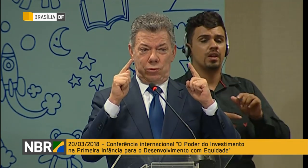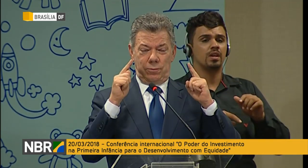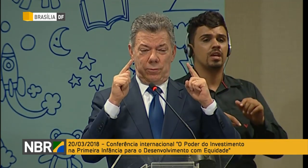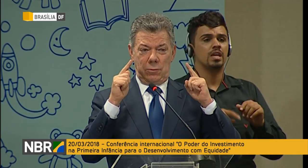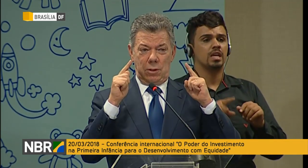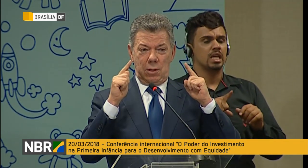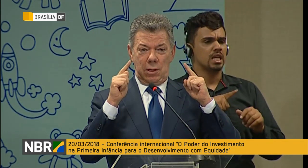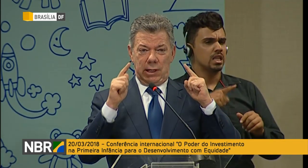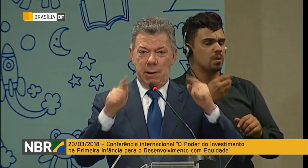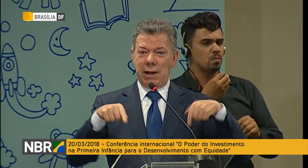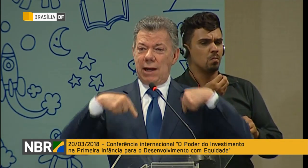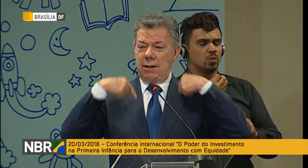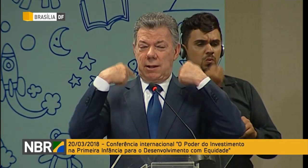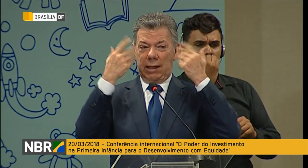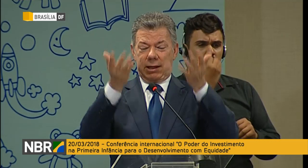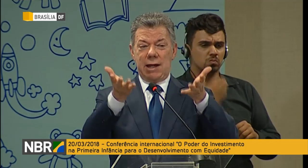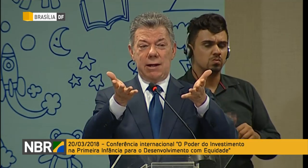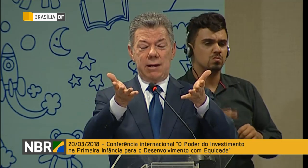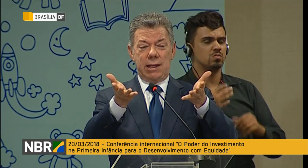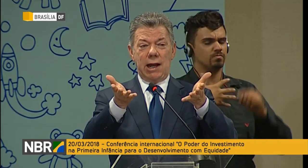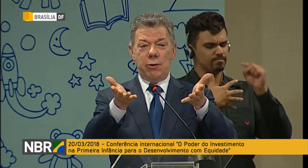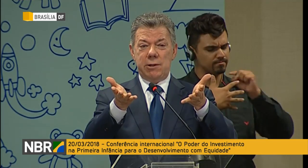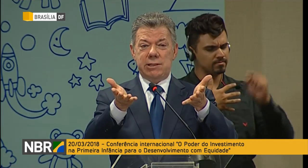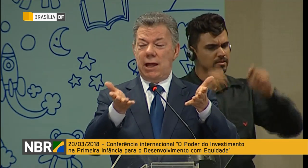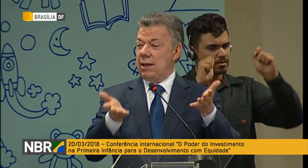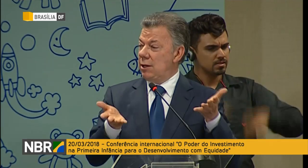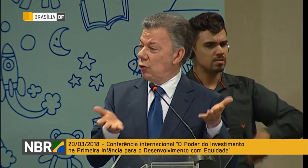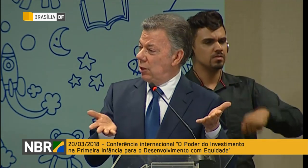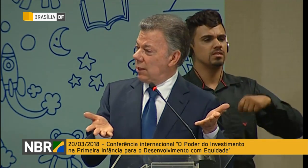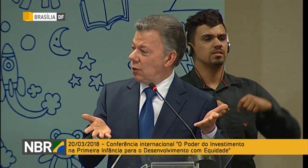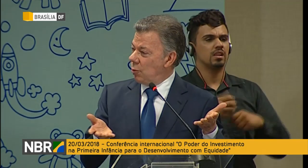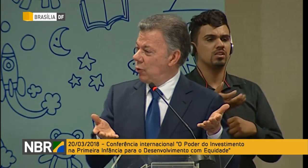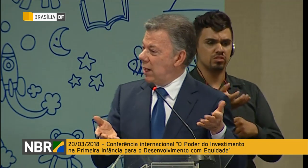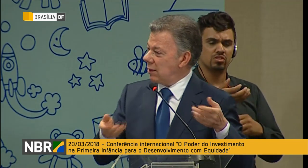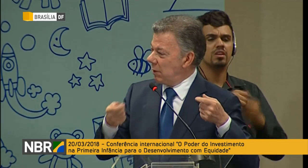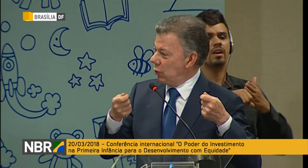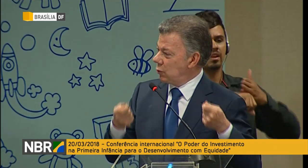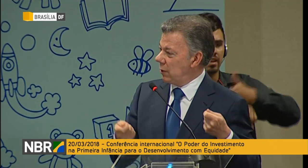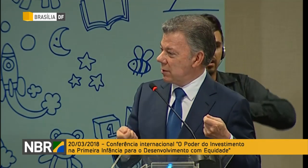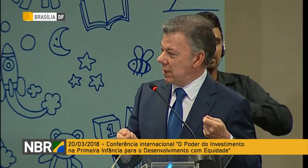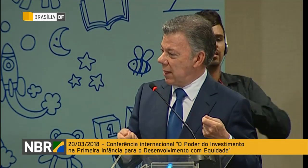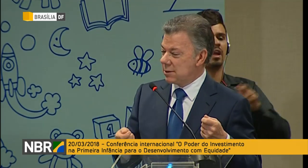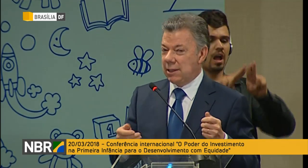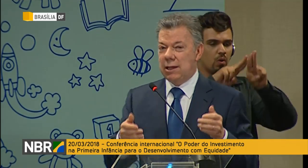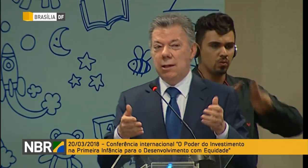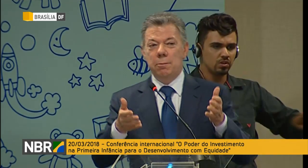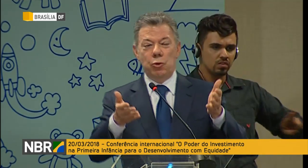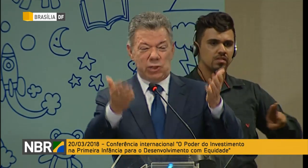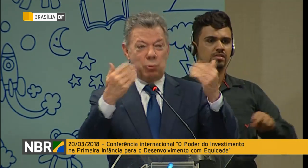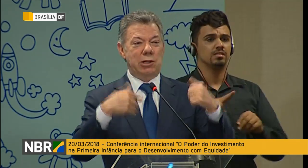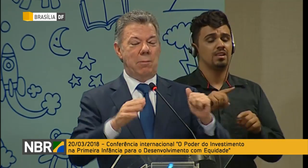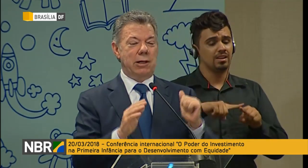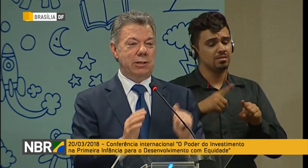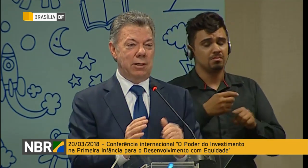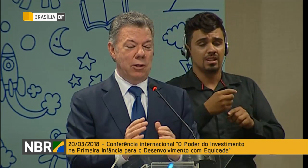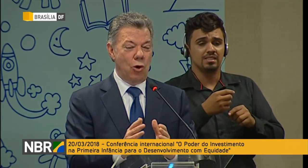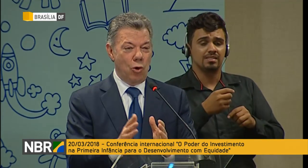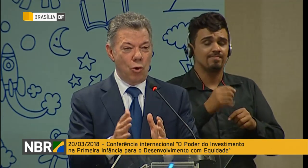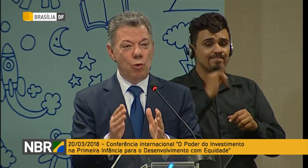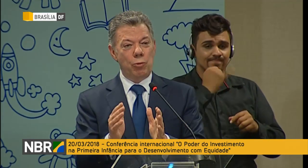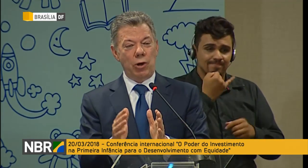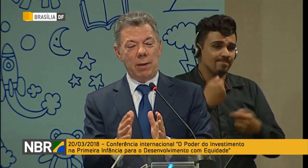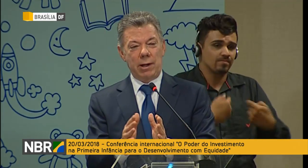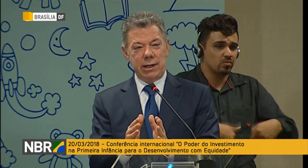que são muito talentosas, que vão e querem ir à universidade, mas não têm possibilidade de ir às melhores